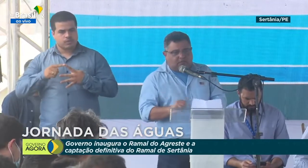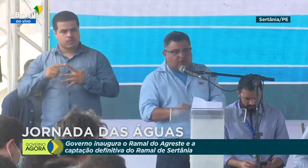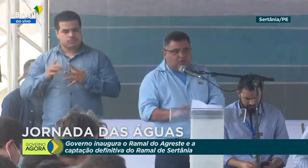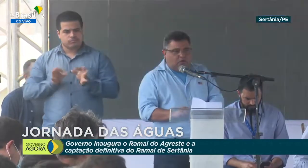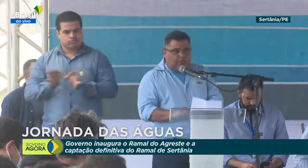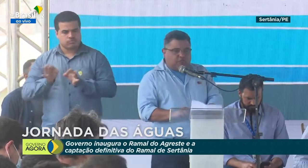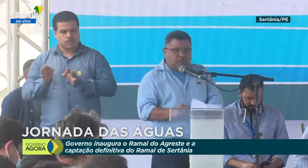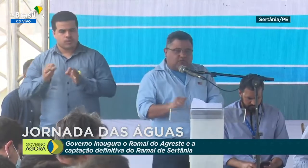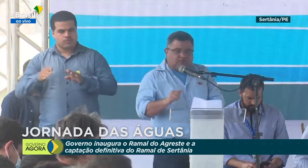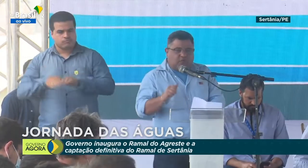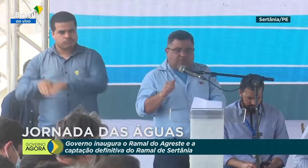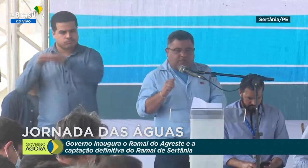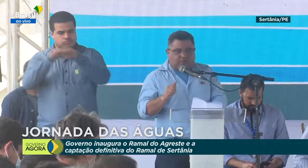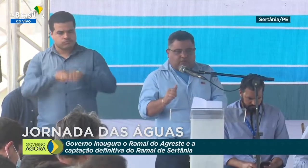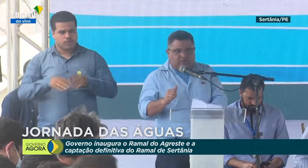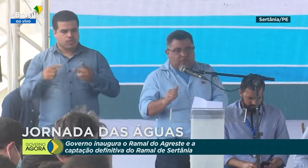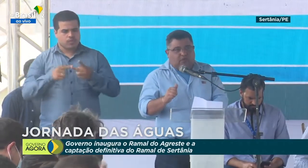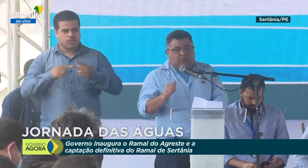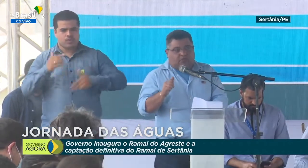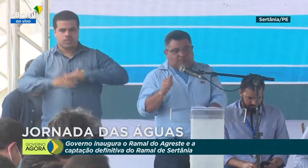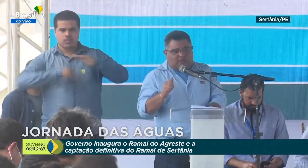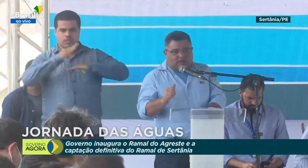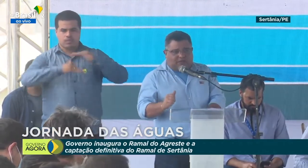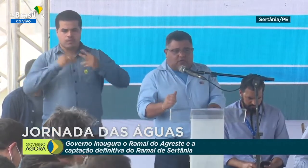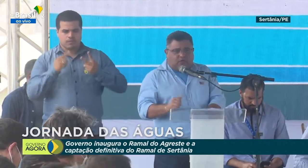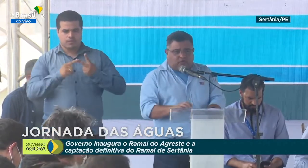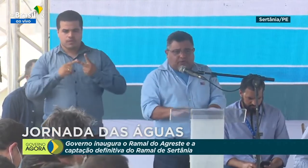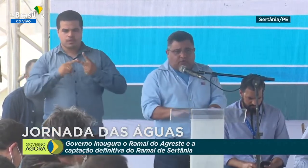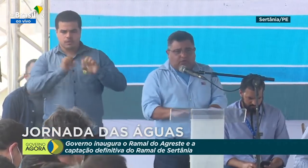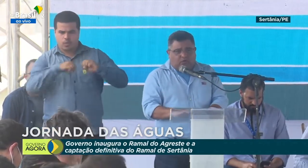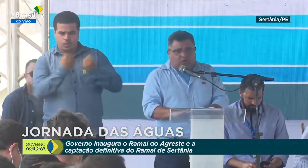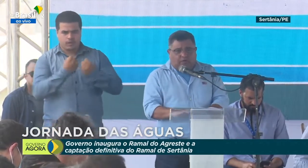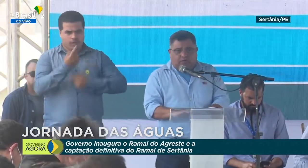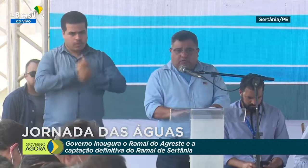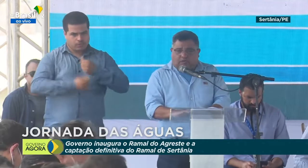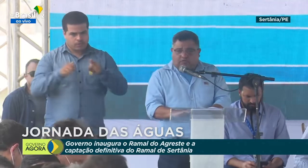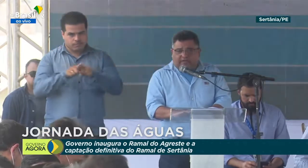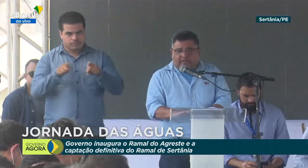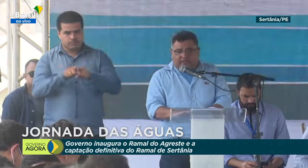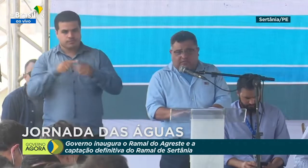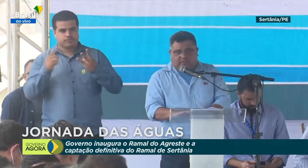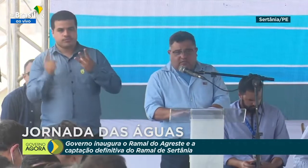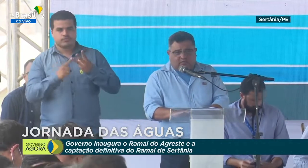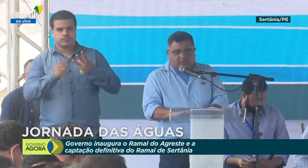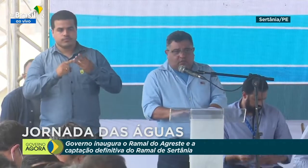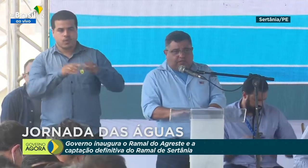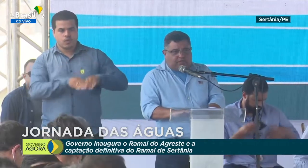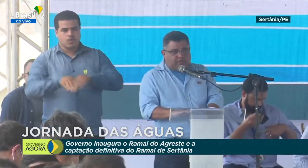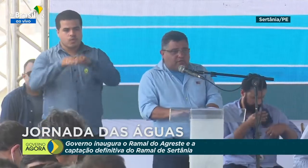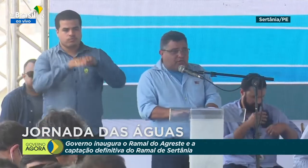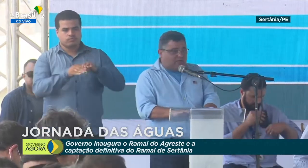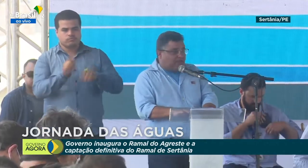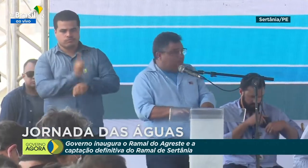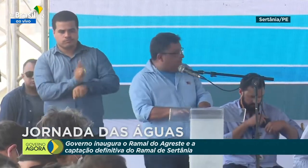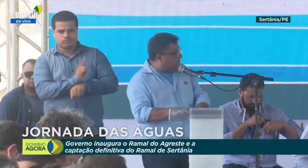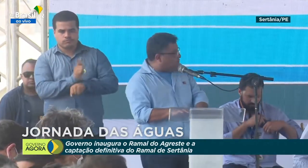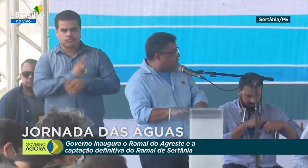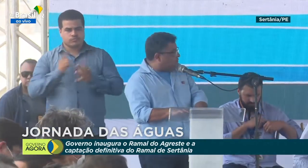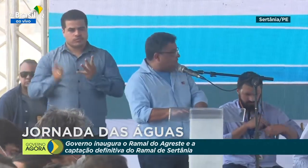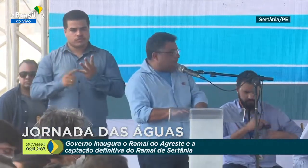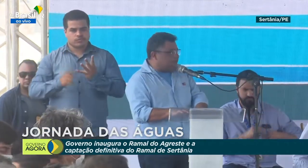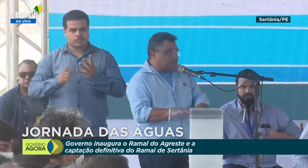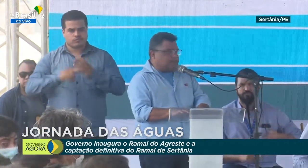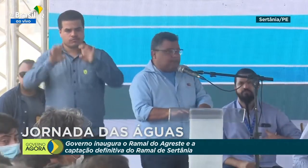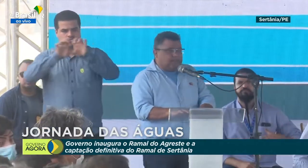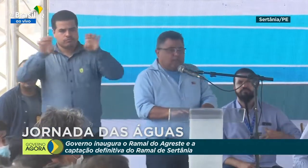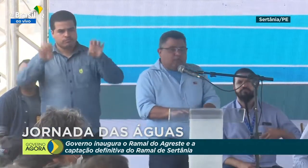sustentabilidade, o eixo do desenvolvimento social e econômico, o eixo da governança e o eixo da